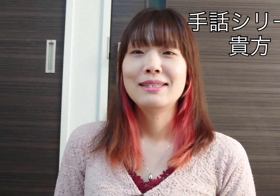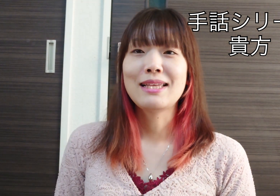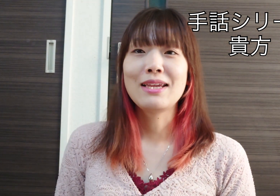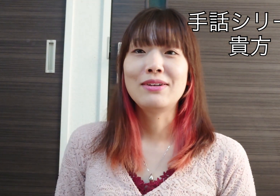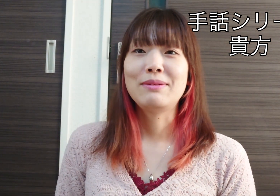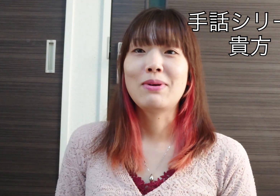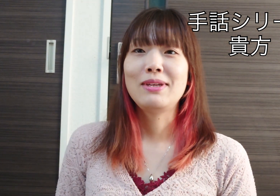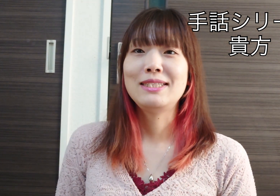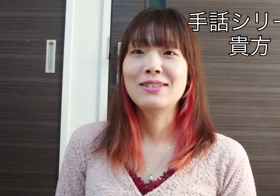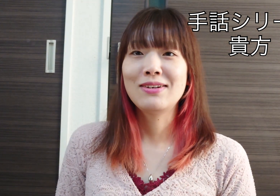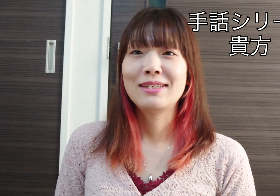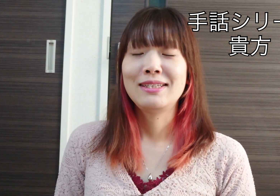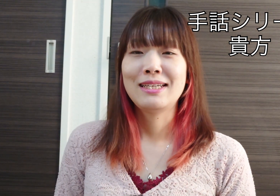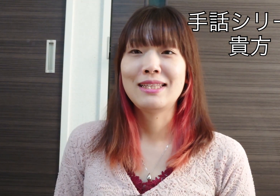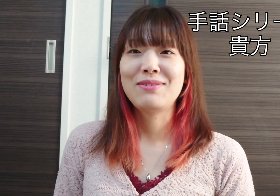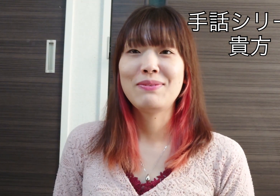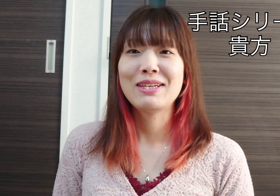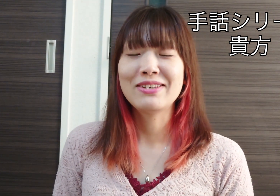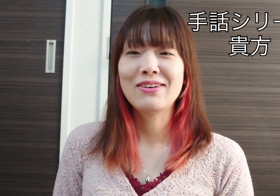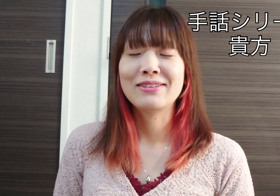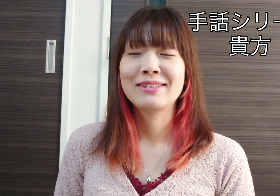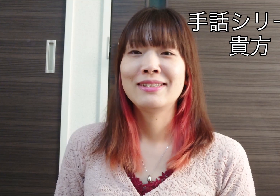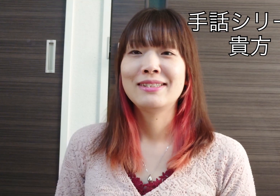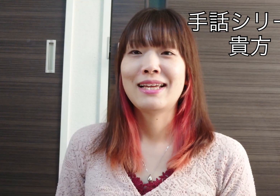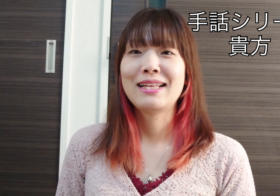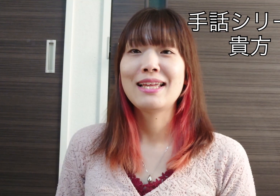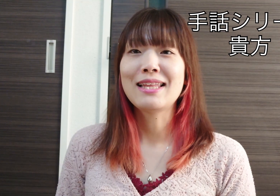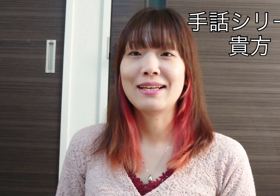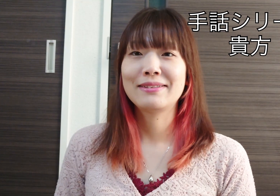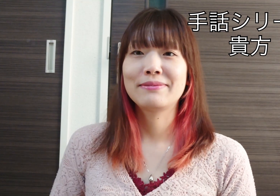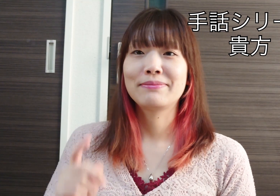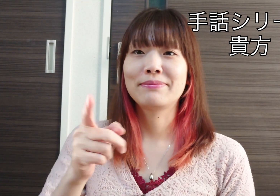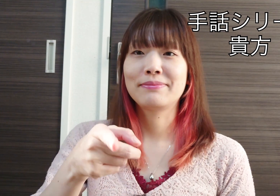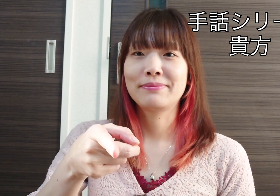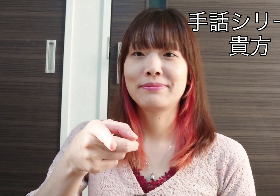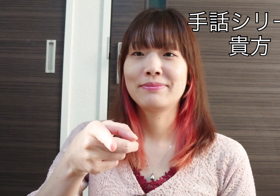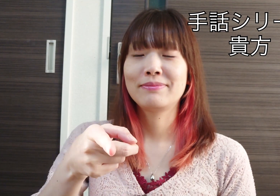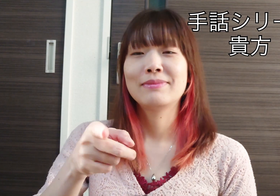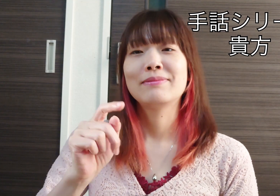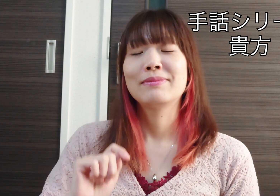最後にもう一度やってみましょう。あなた、